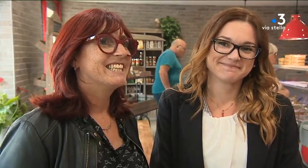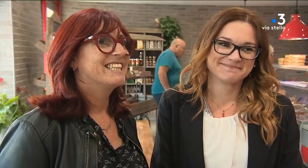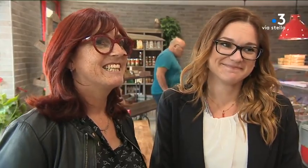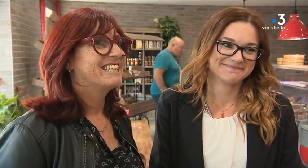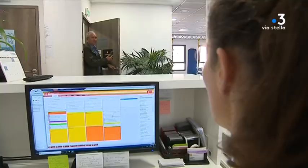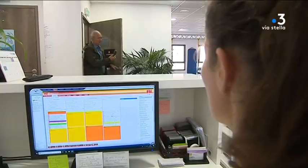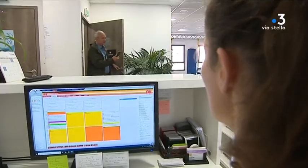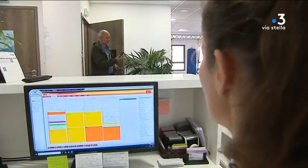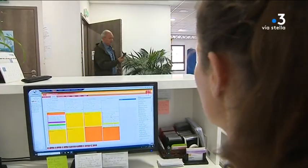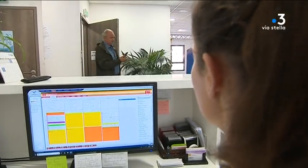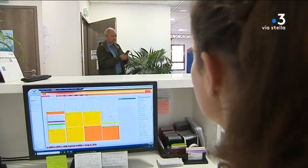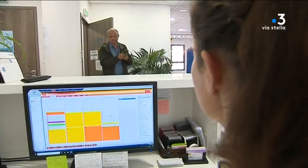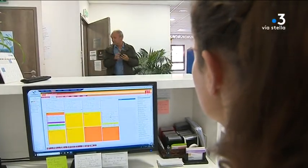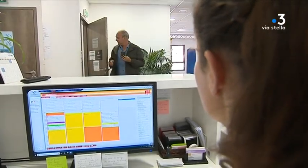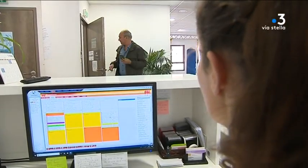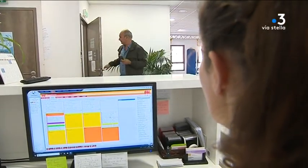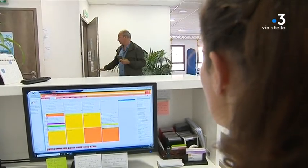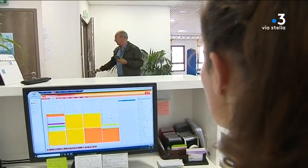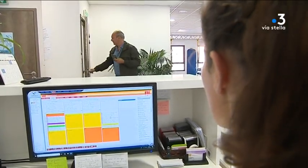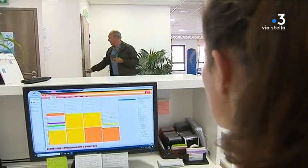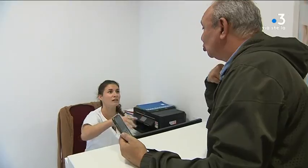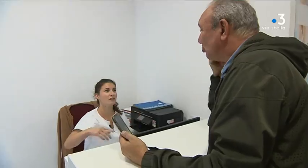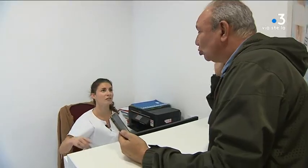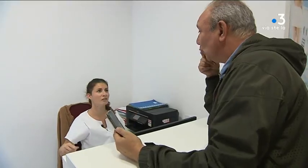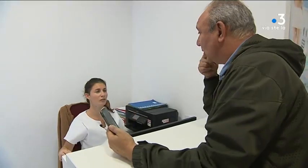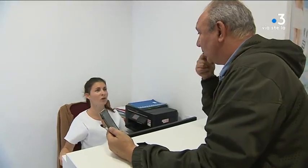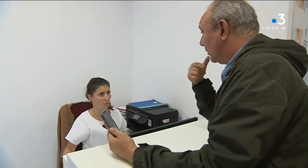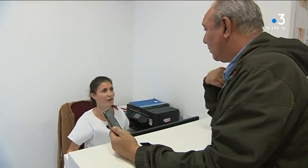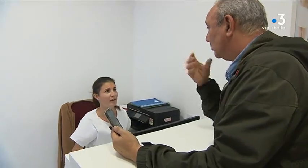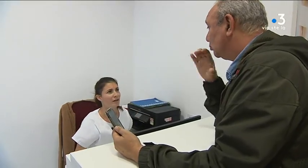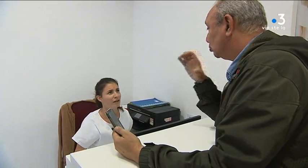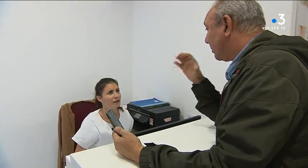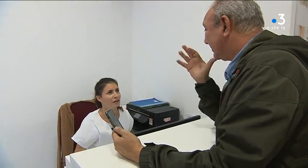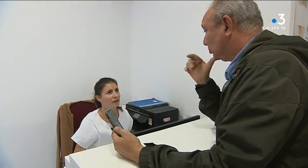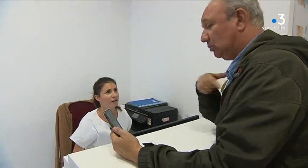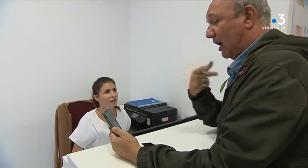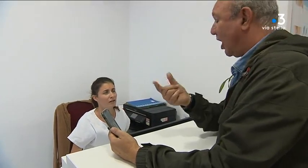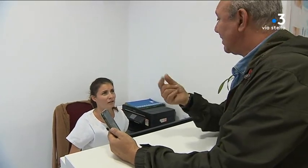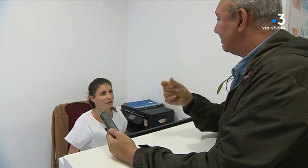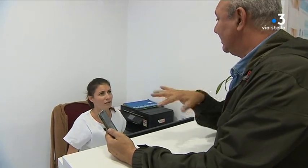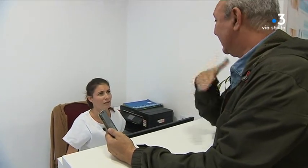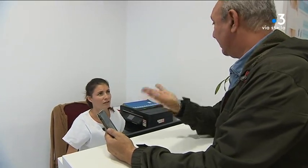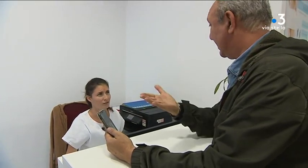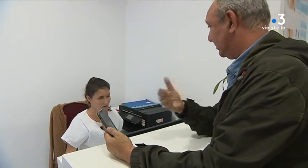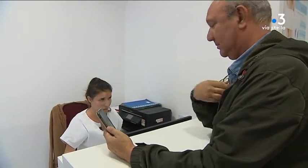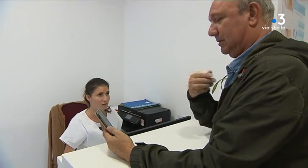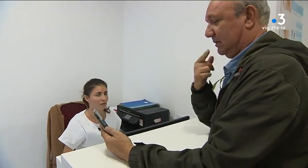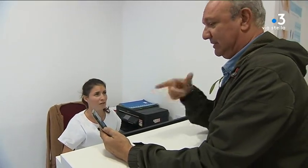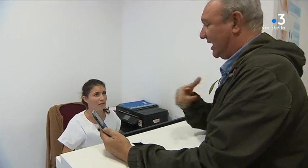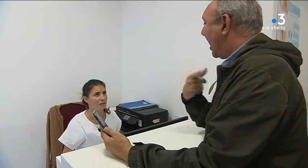Aujourd'hui, la technologie facilite la tâche des personnes sourdes, comme ici pour Michel, qui peut joindre en visio Maggie, référente en langue des